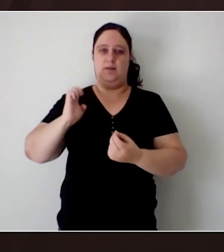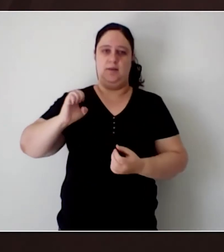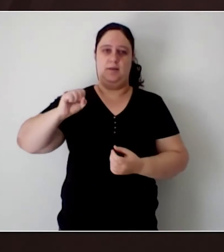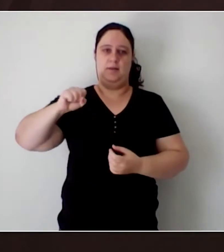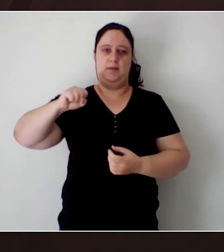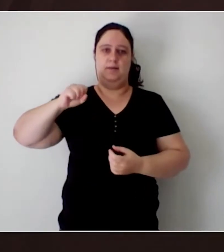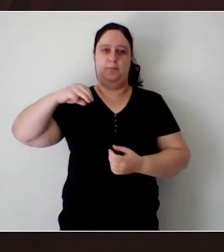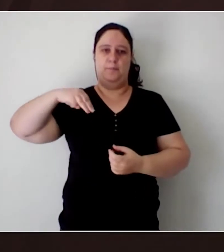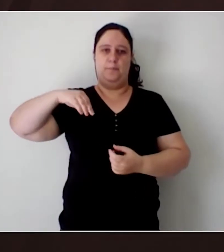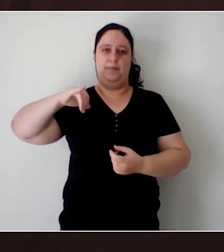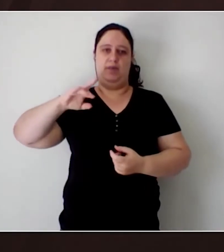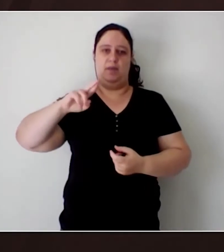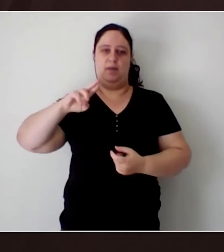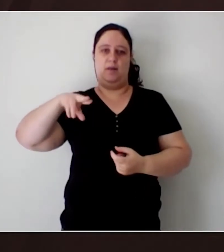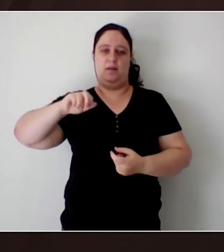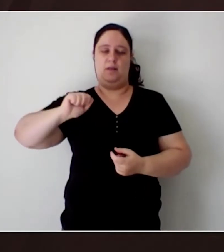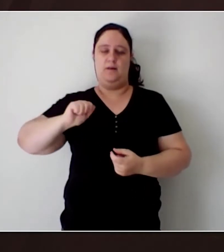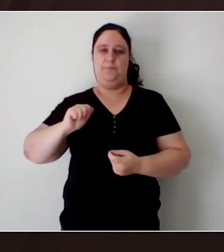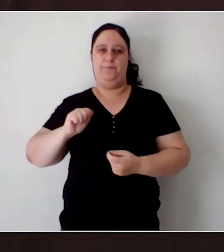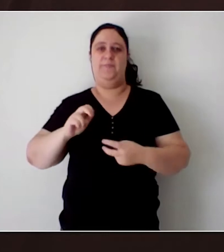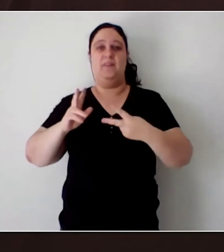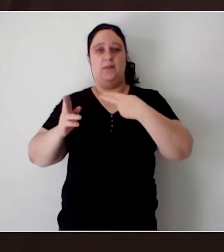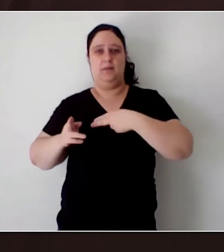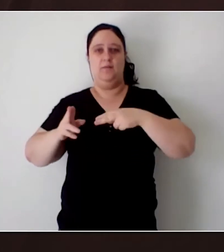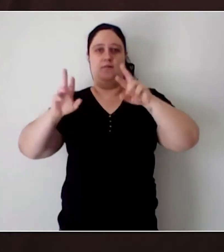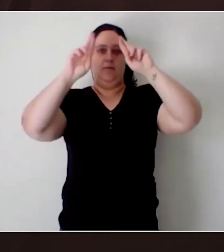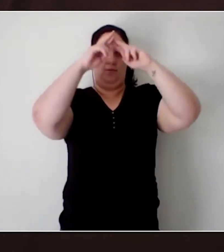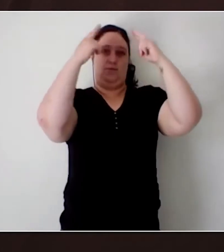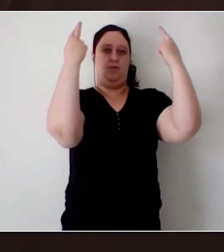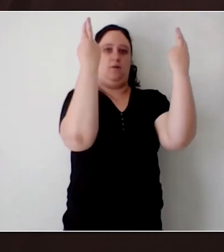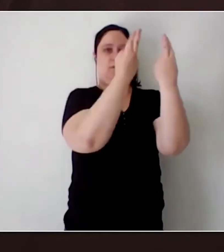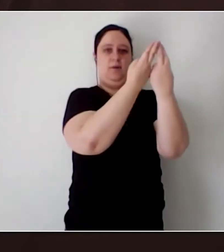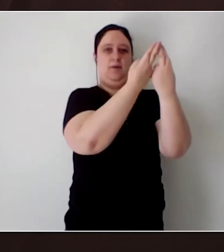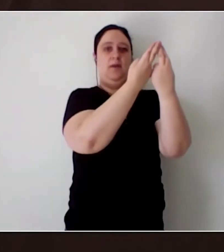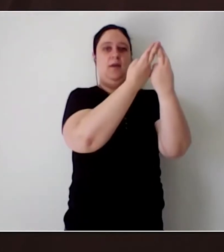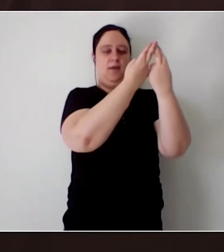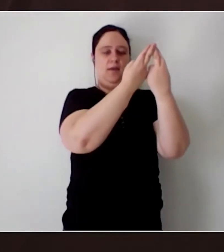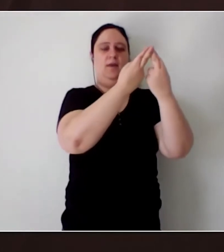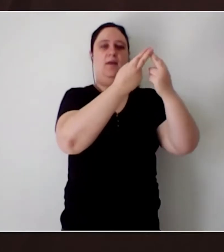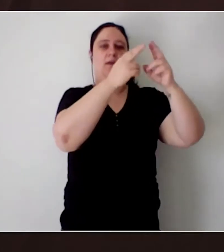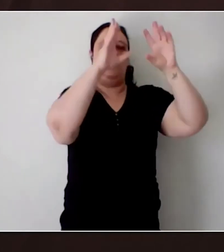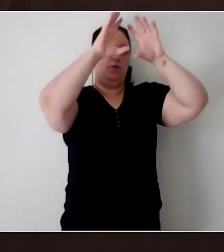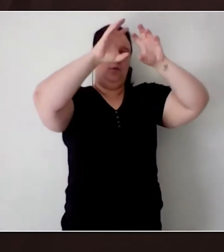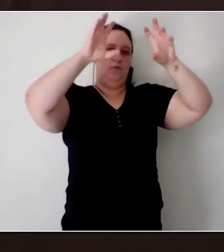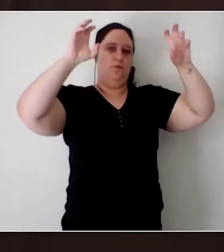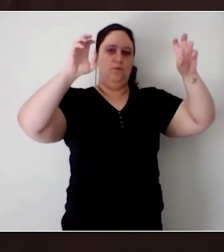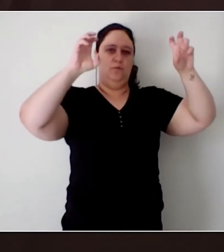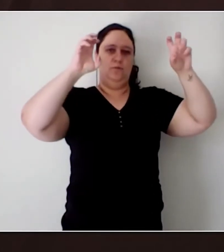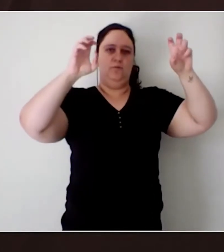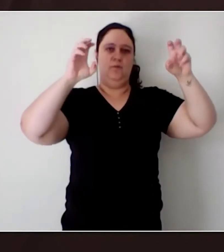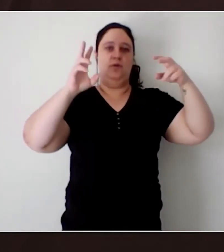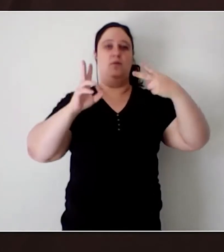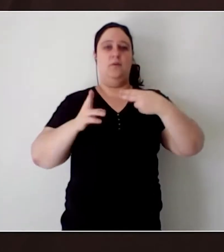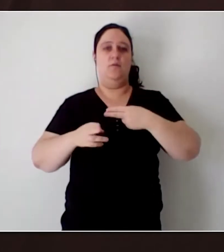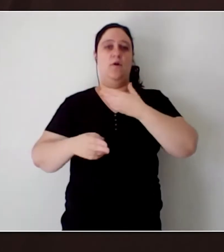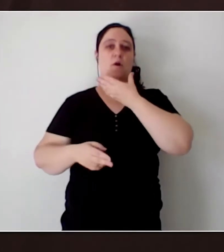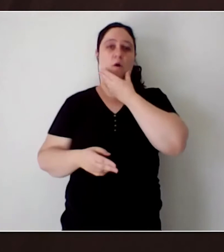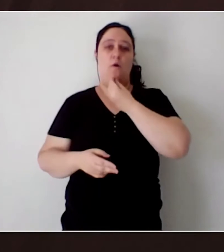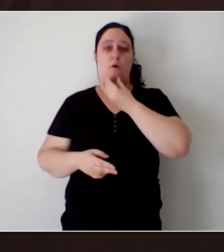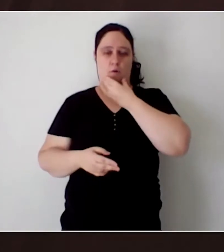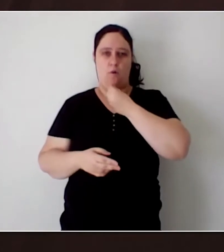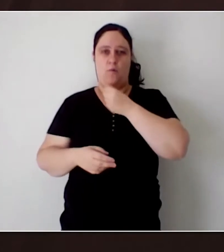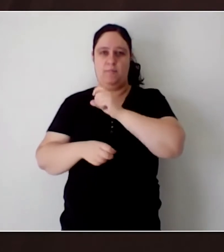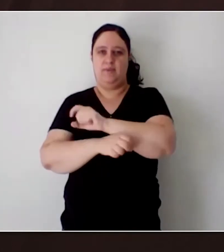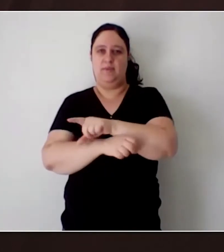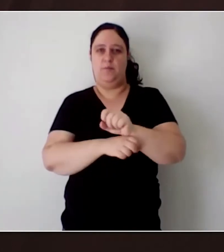forma, o reino dos céus é semelhante a um homem que semeou boa semente no seu campo. Então Jesus veio